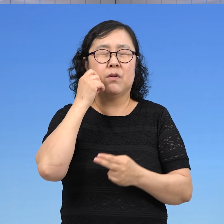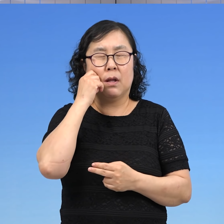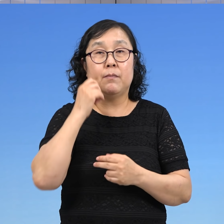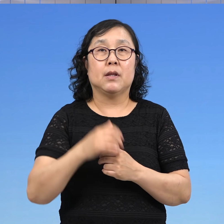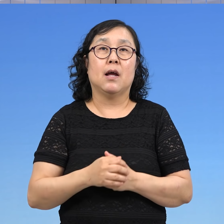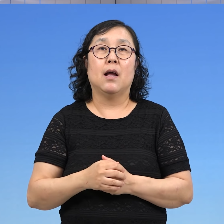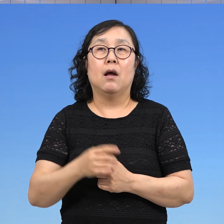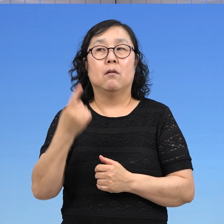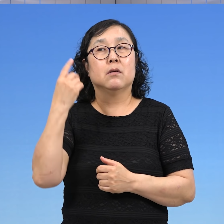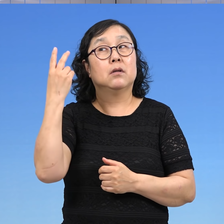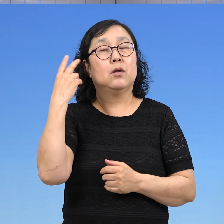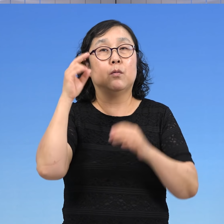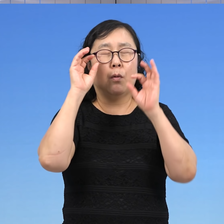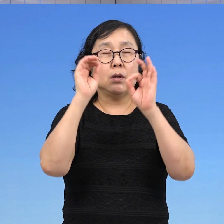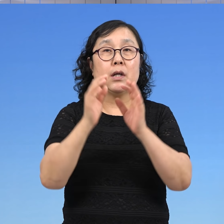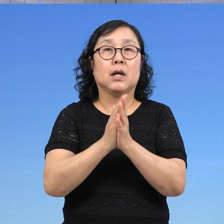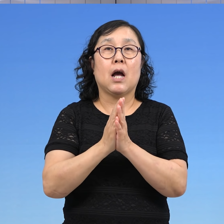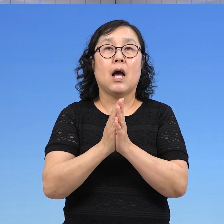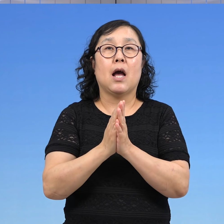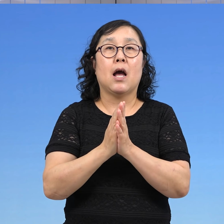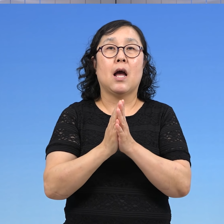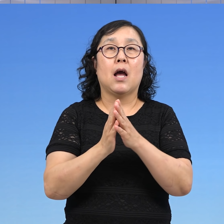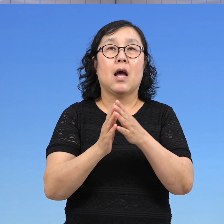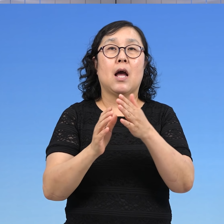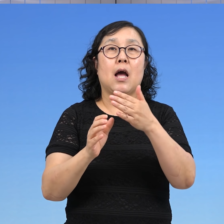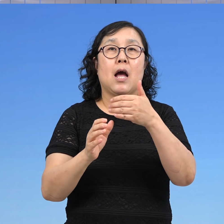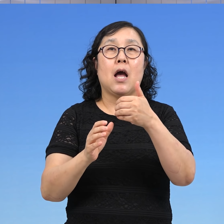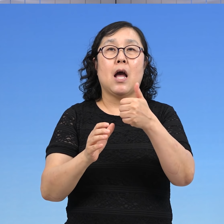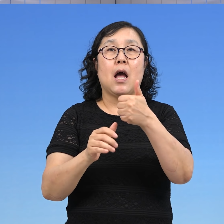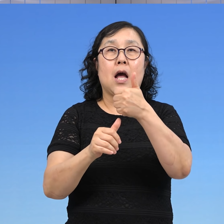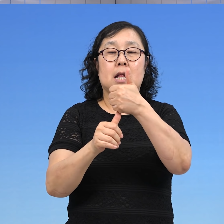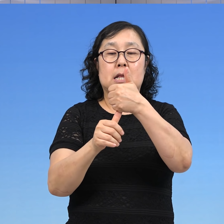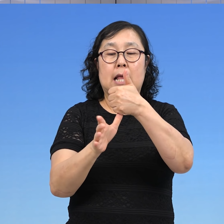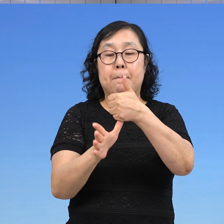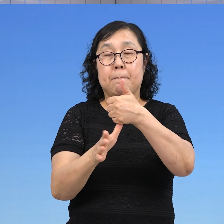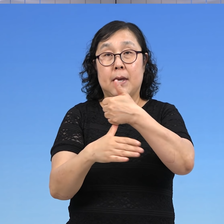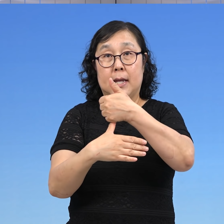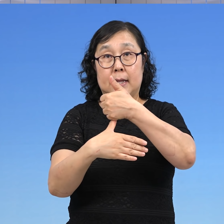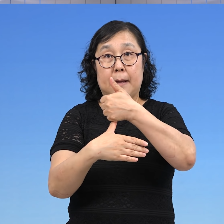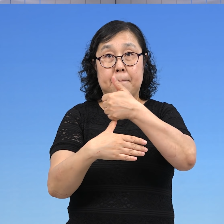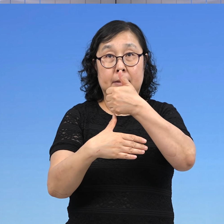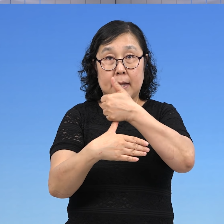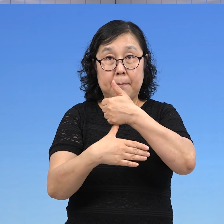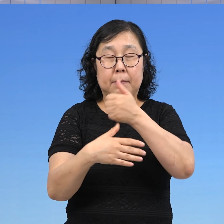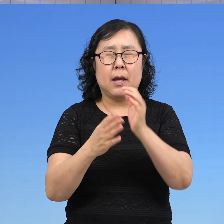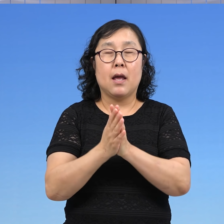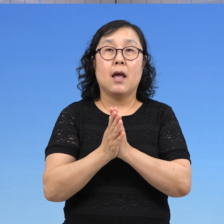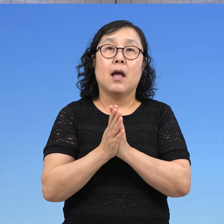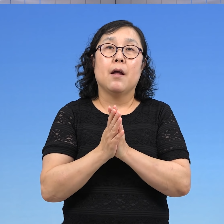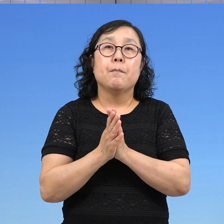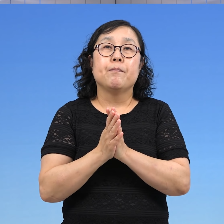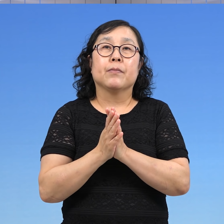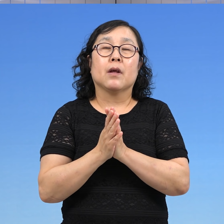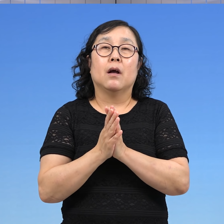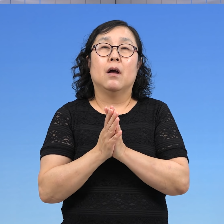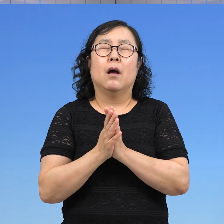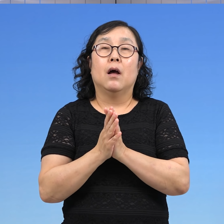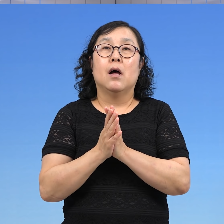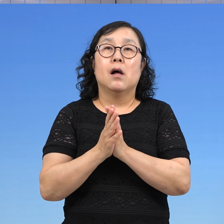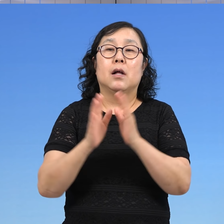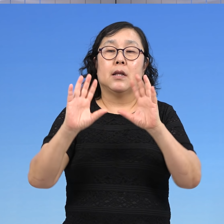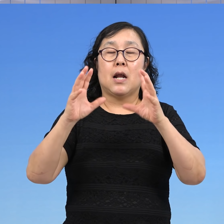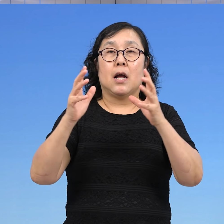그저 켜도 제가 보니까 남미의 어떤 나라가 하루에 확진 제가 2만명이 돼 2만명 재미 틀 자매 본